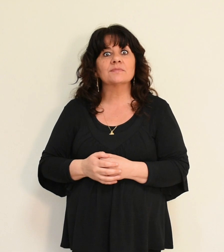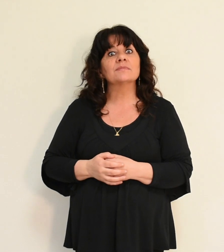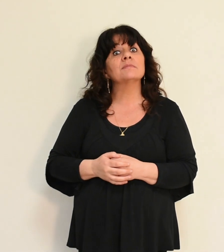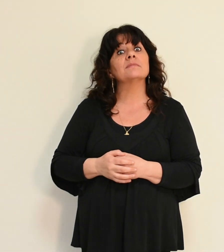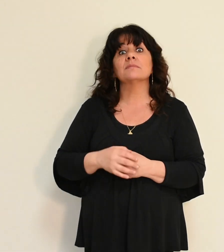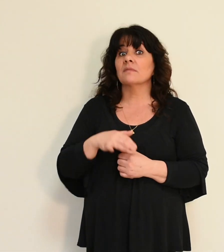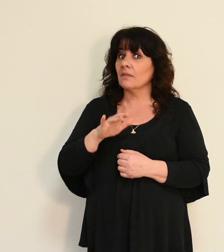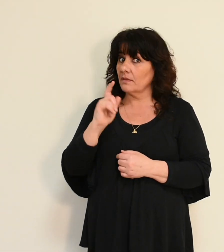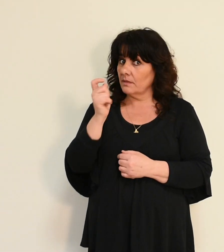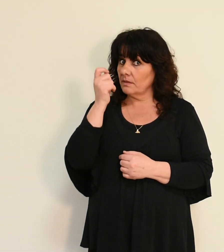Mais David dit à Abishai,